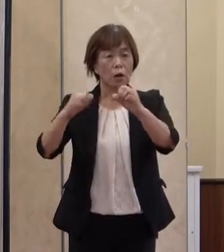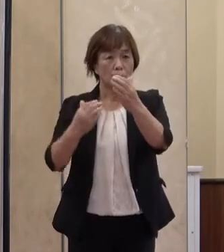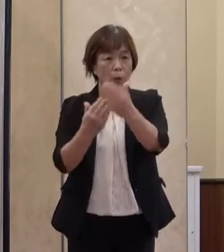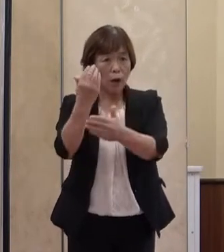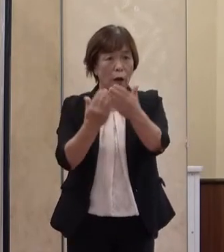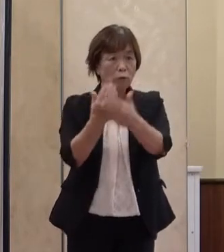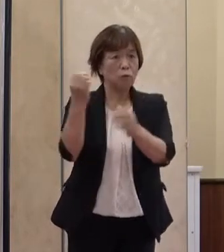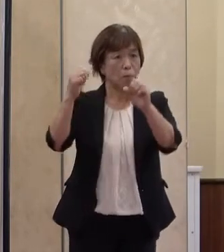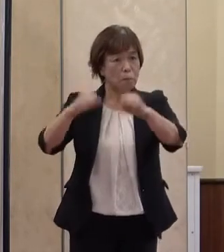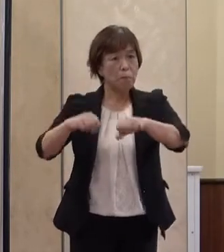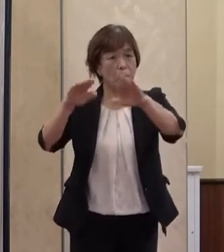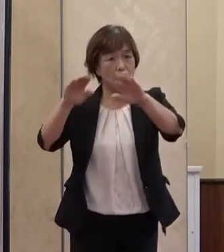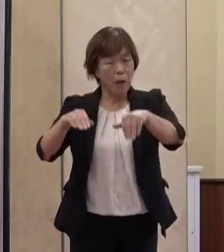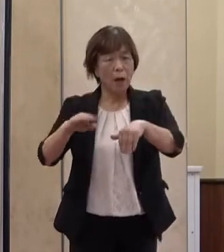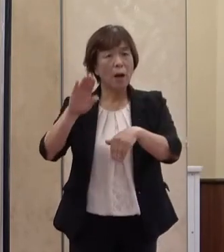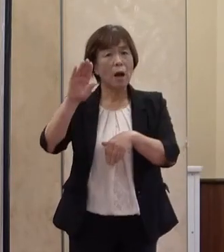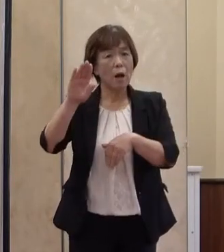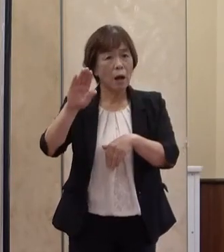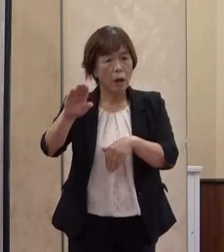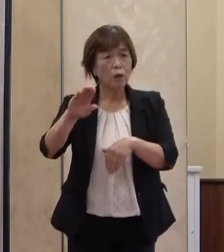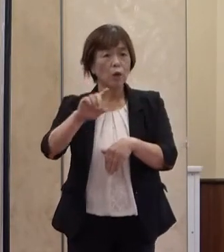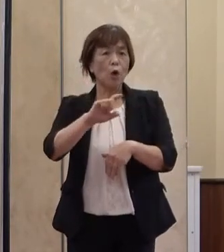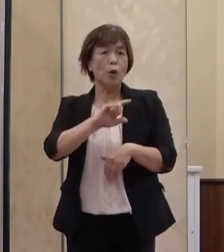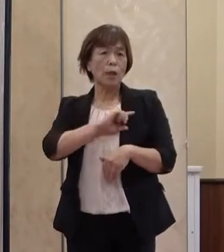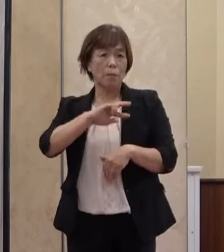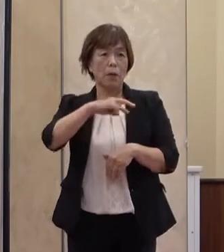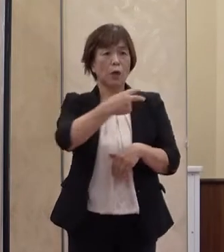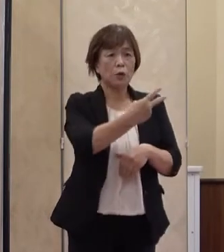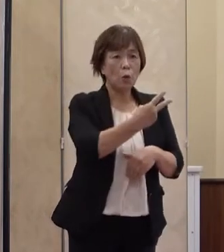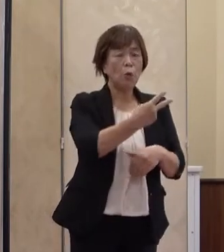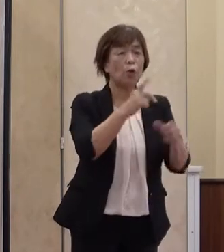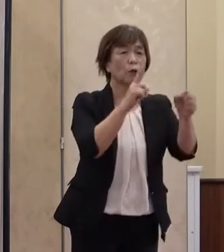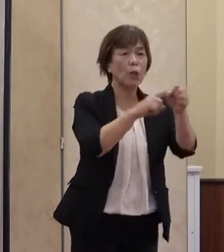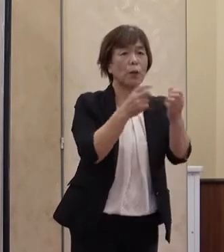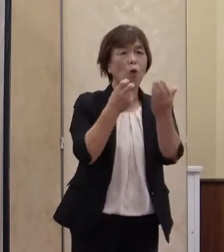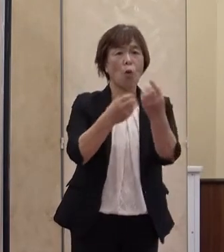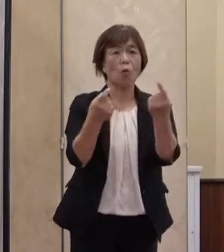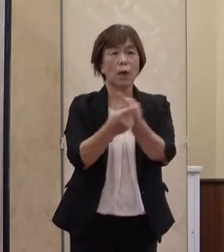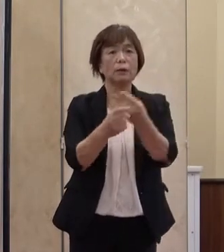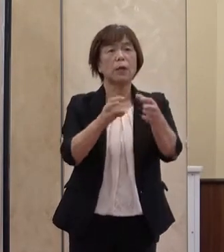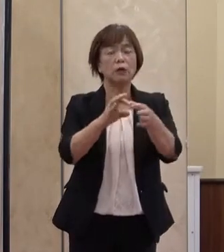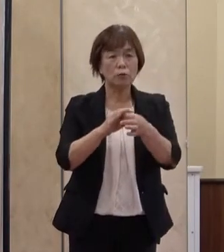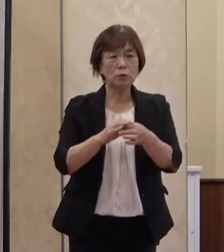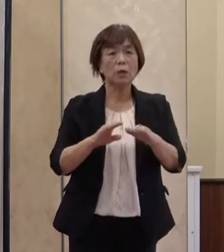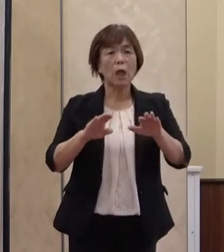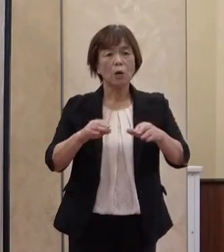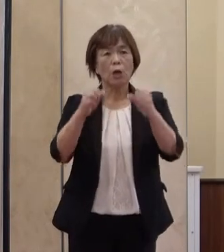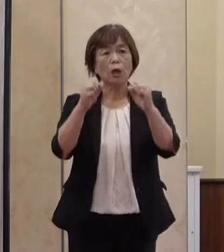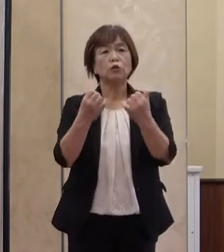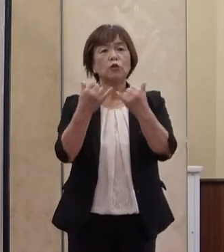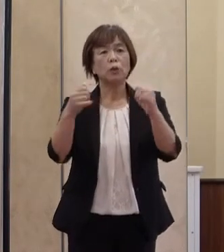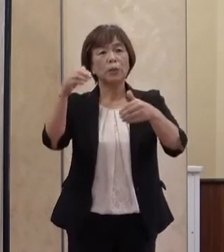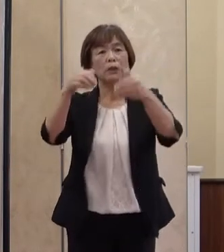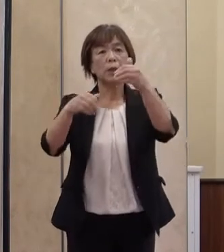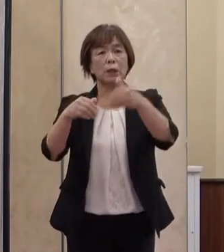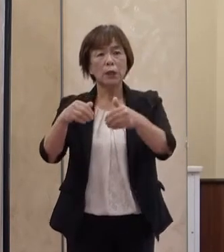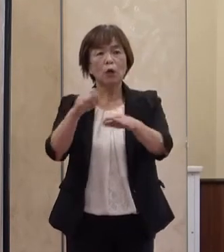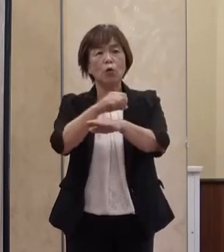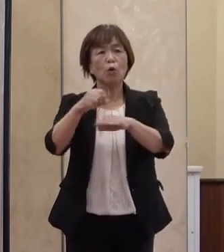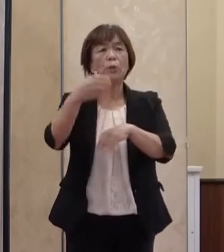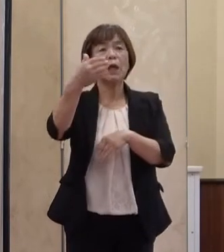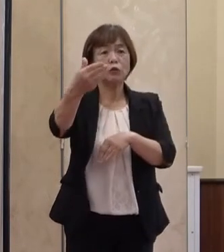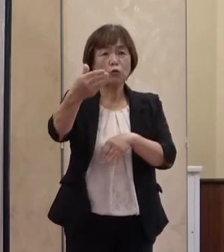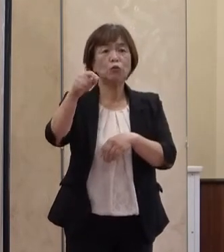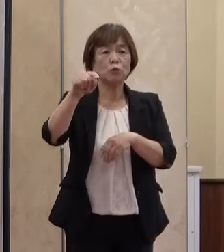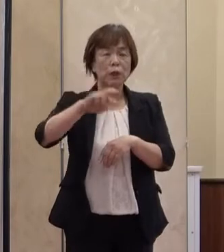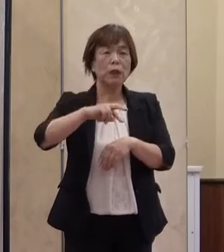の名称変更の法改正についてなんですけれども、今回も住民投票をかけられるのは特別区制度への移